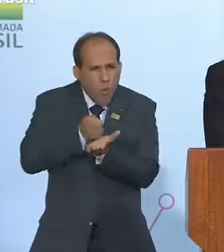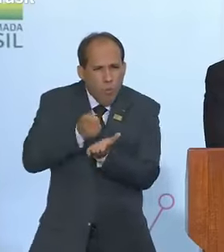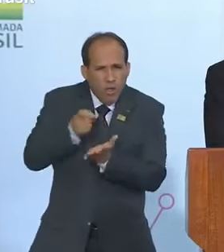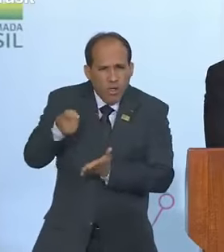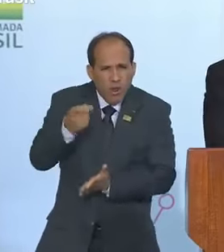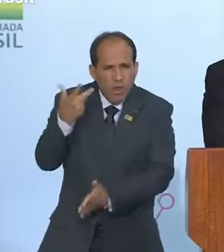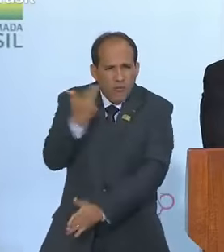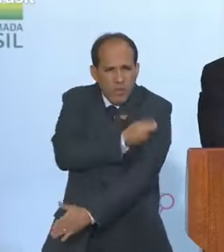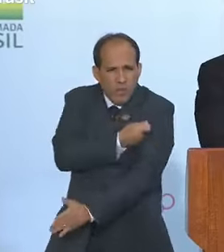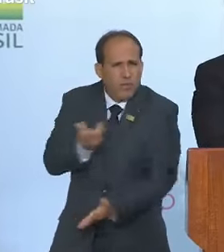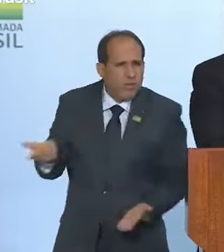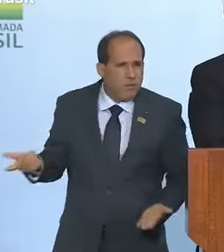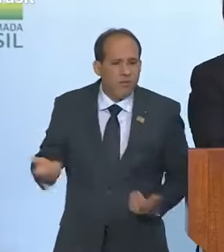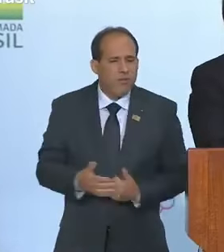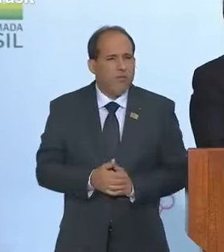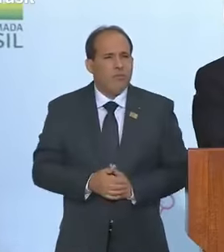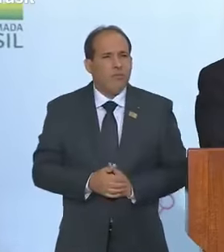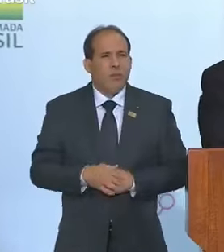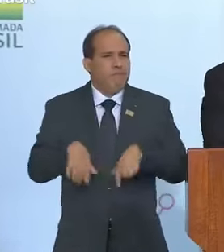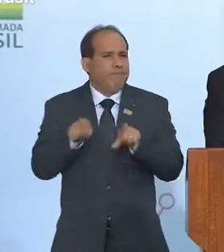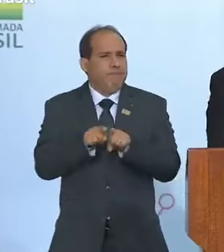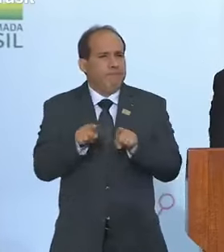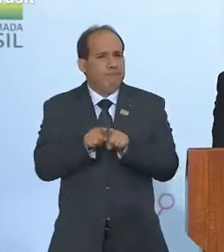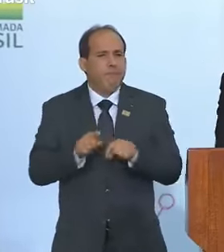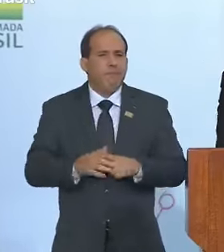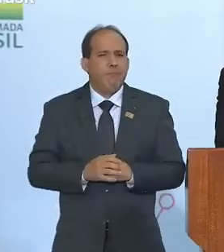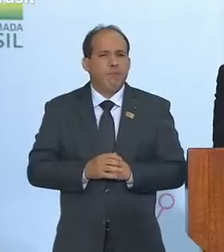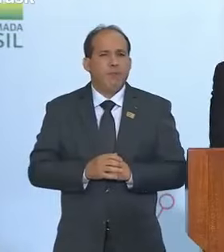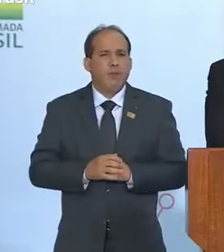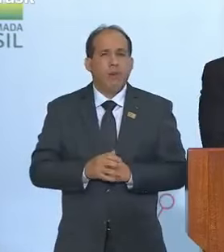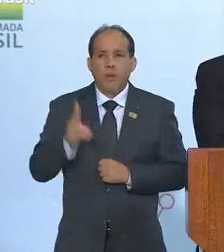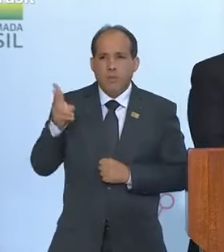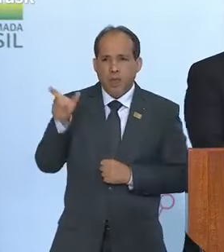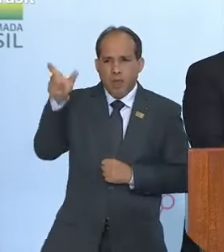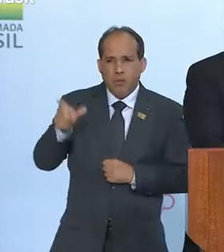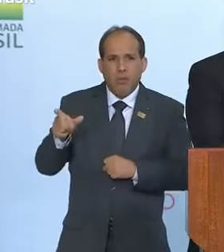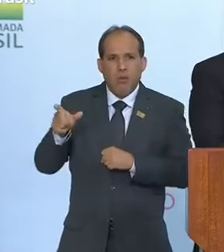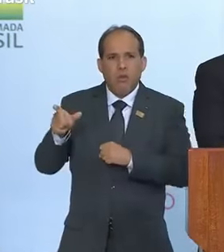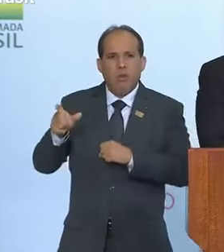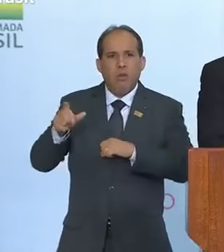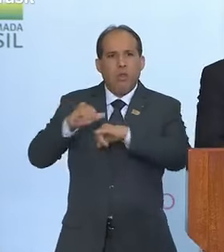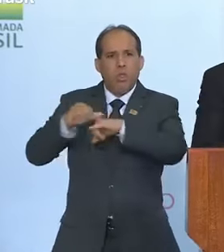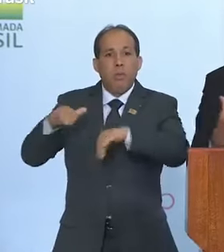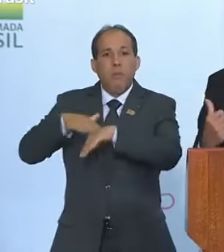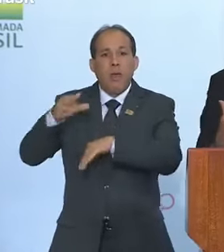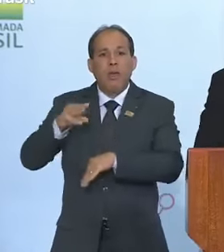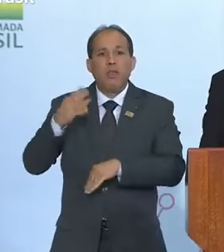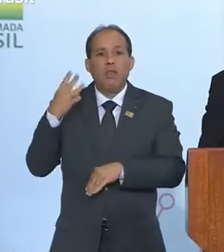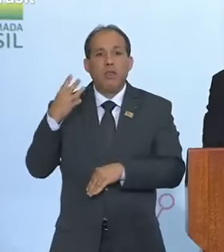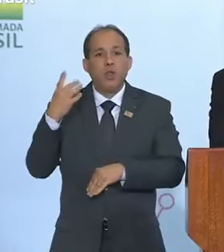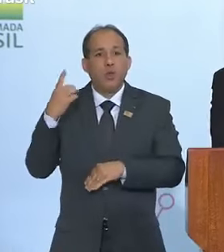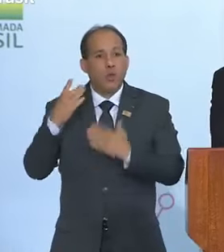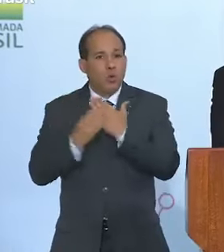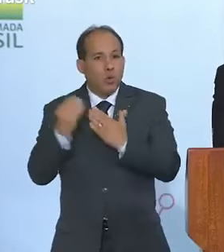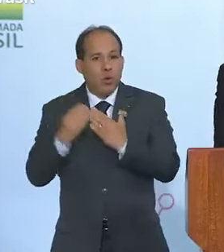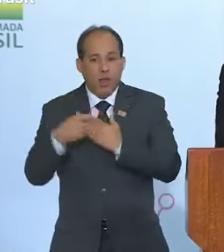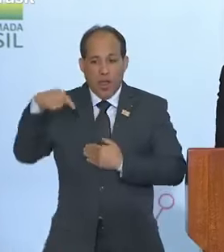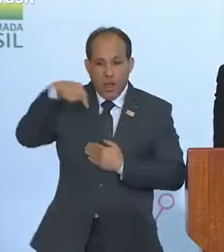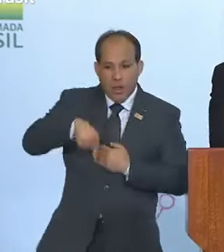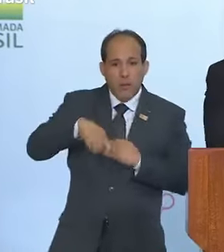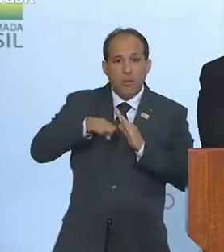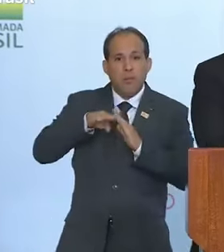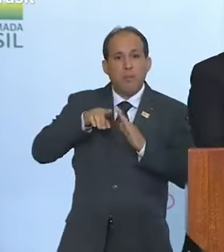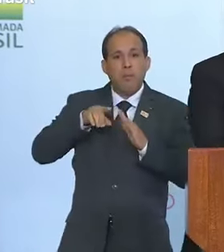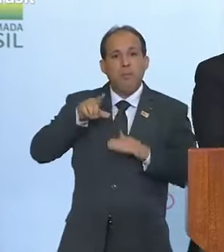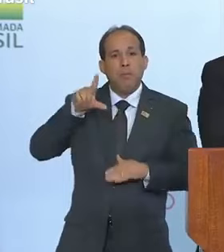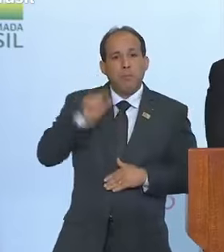a tomar essa vacina, que inclusive, por parte dessa fonte, custa mais de 10 dólares. Por outro lado, do nosso lado, custa menos de